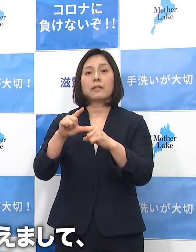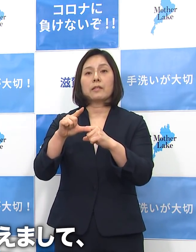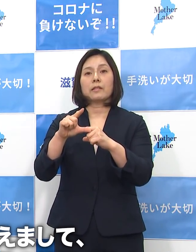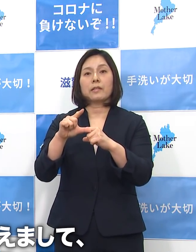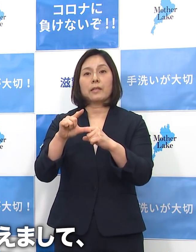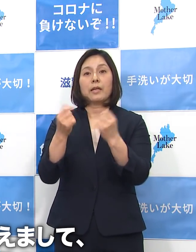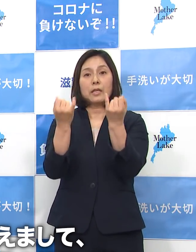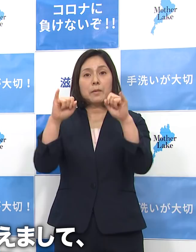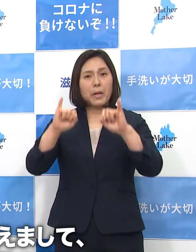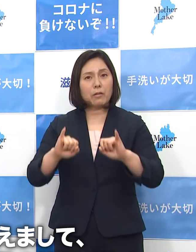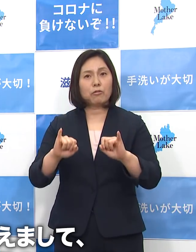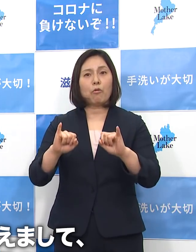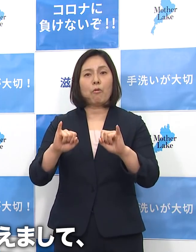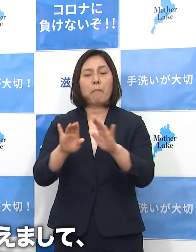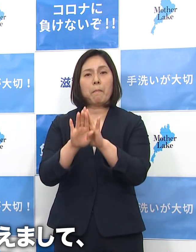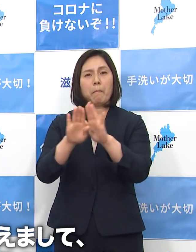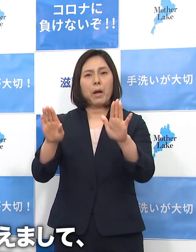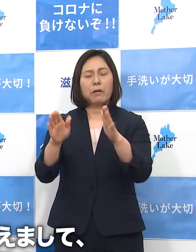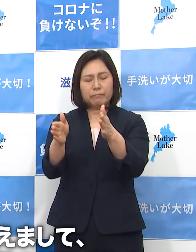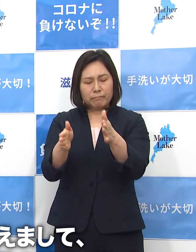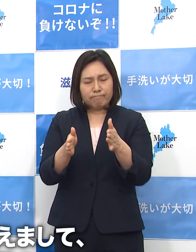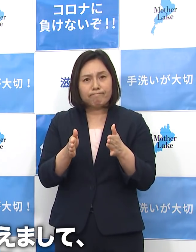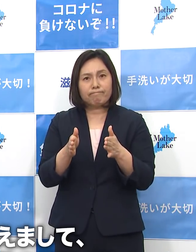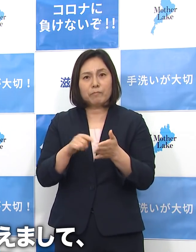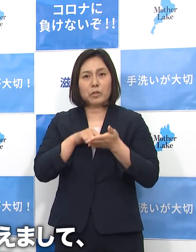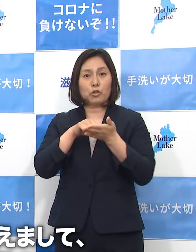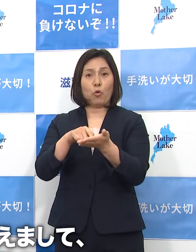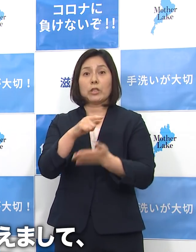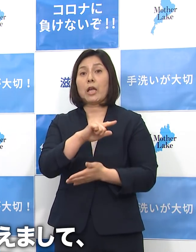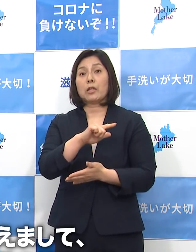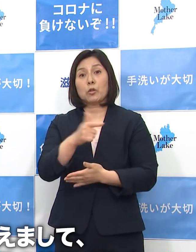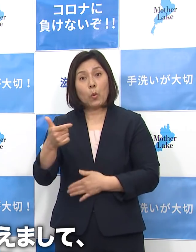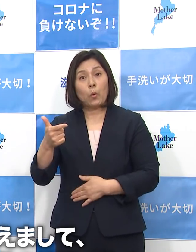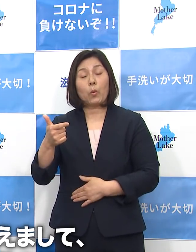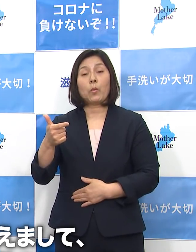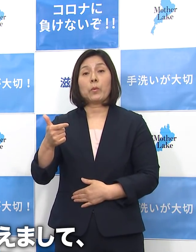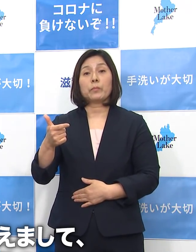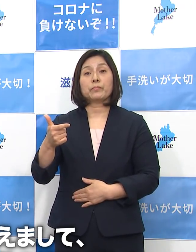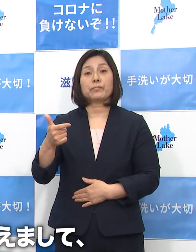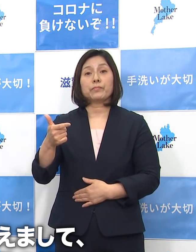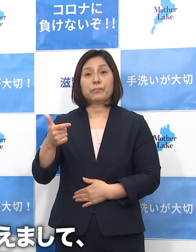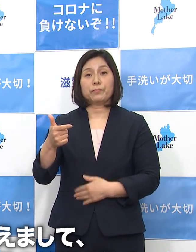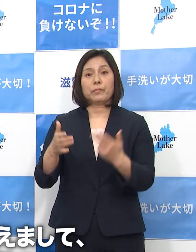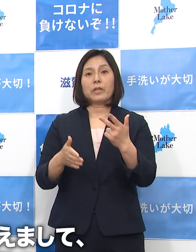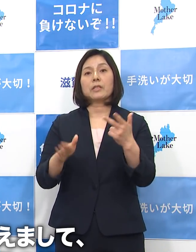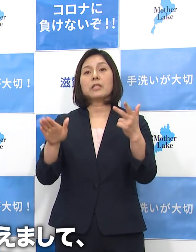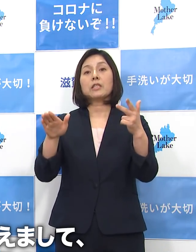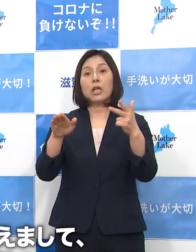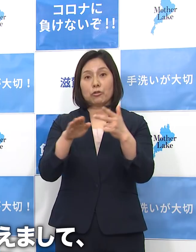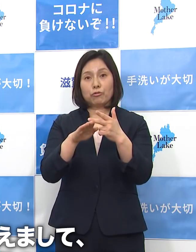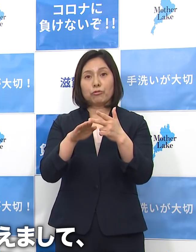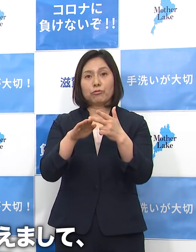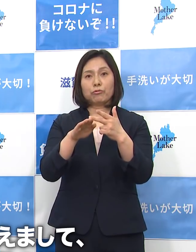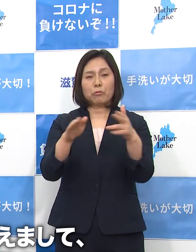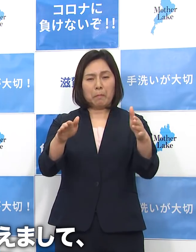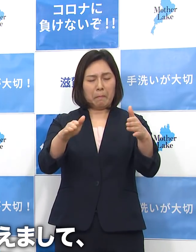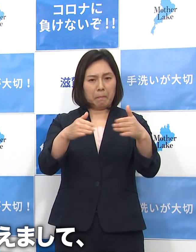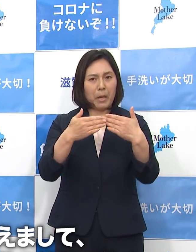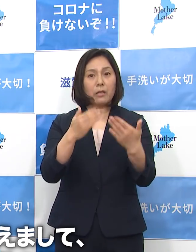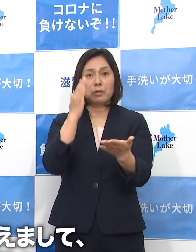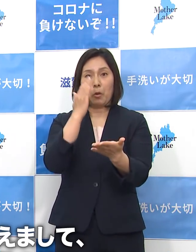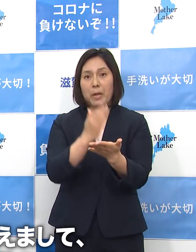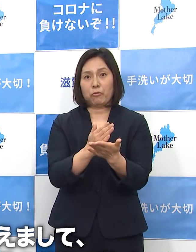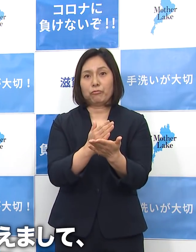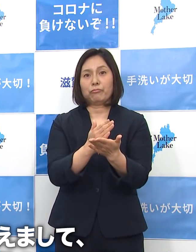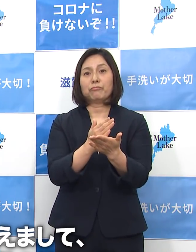イベント開催の自粛要請と施設の使用の休止